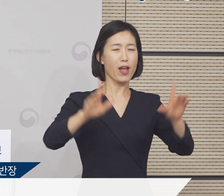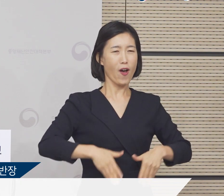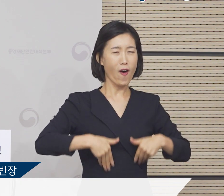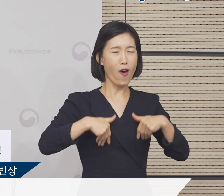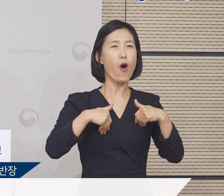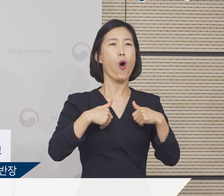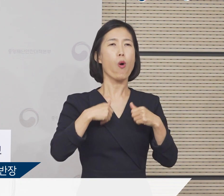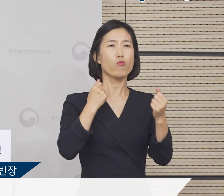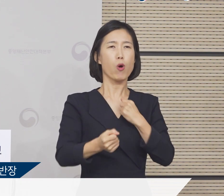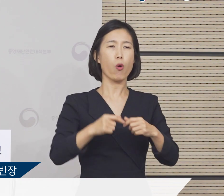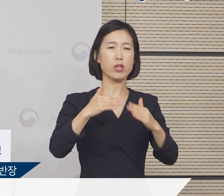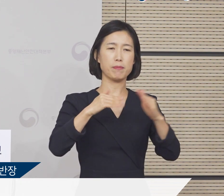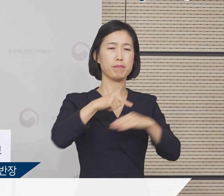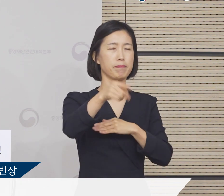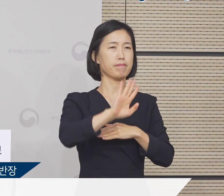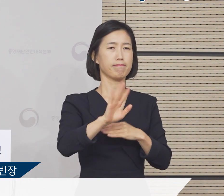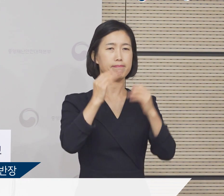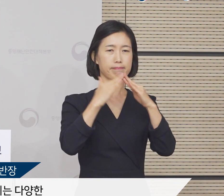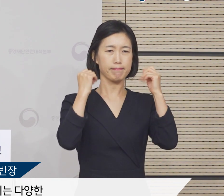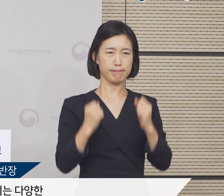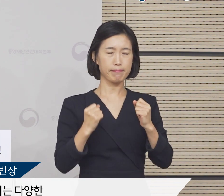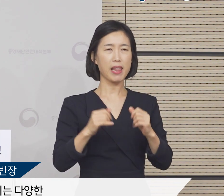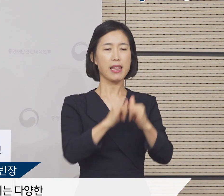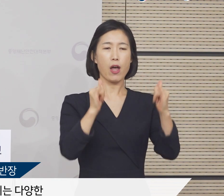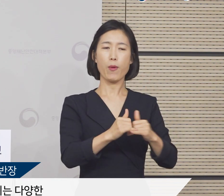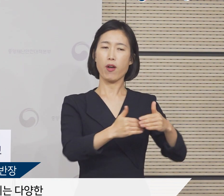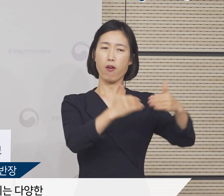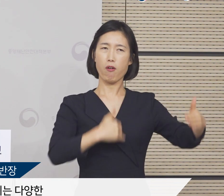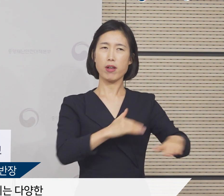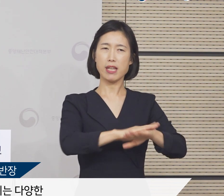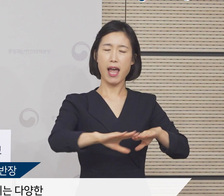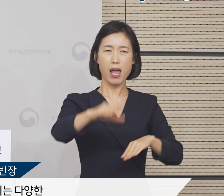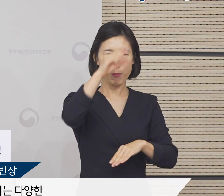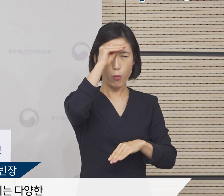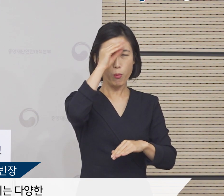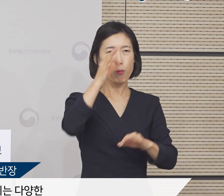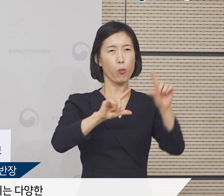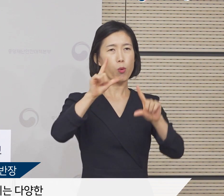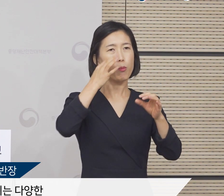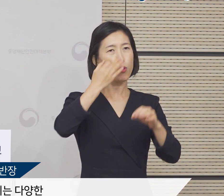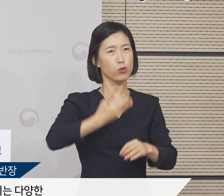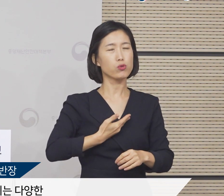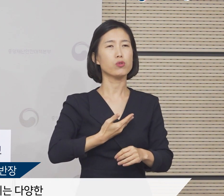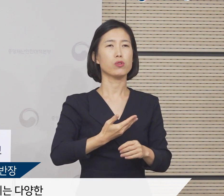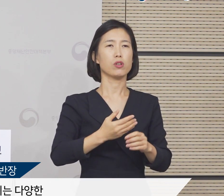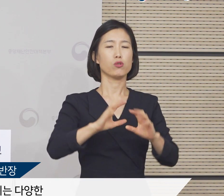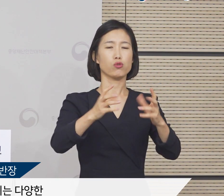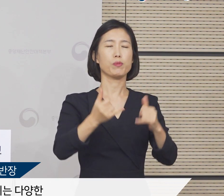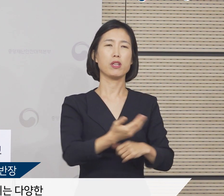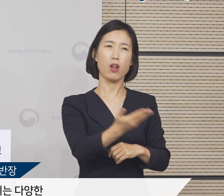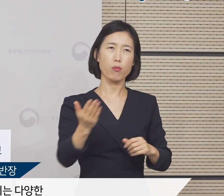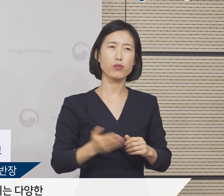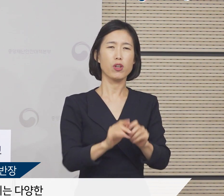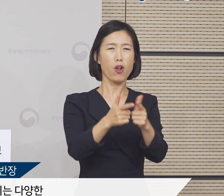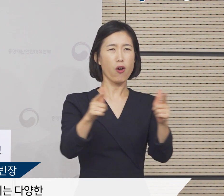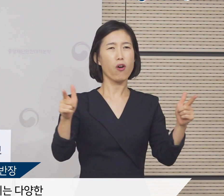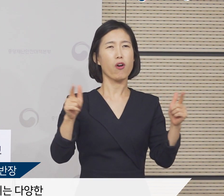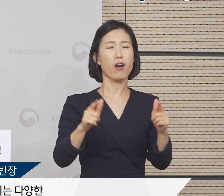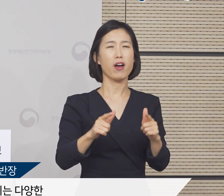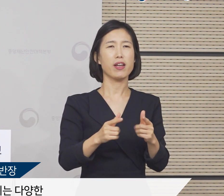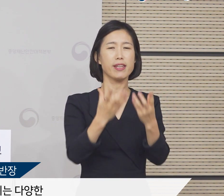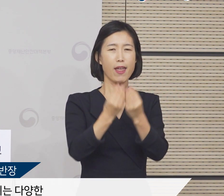불구하고 자택 밖으로 외출을 자제하고 사회적 거리두기에 모범적으로 참여해 주시는 다양한